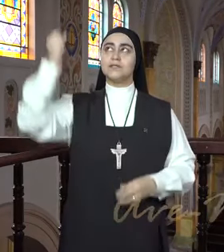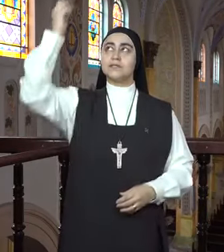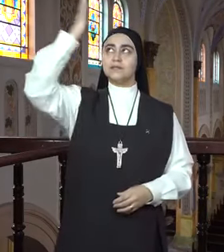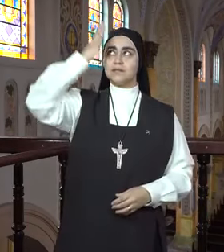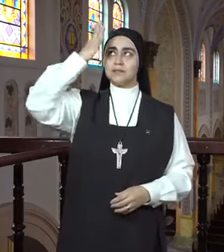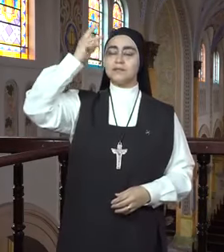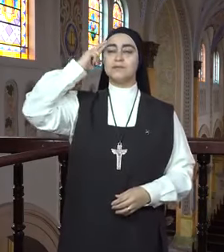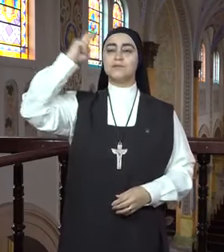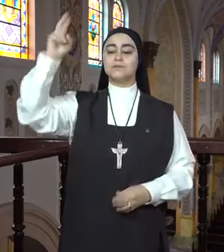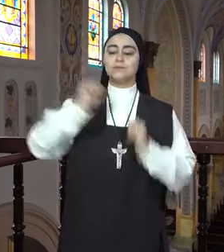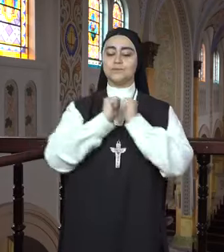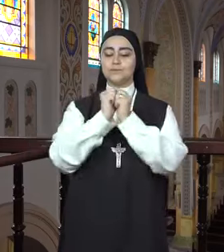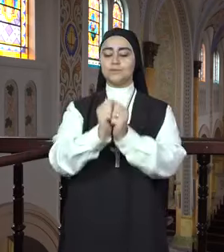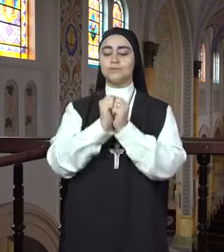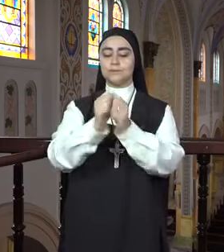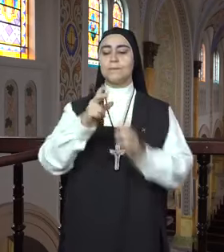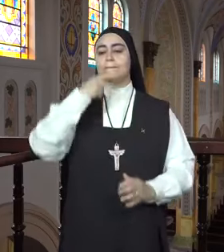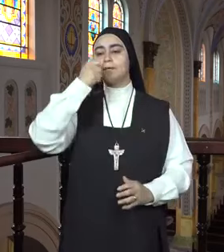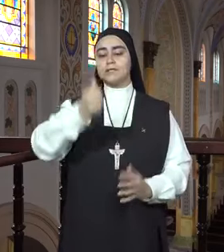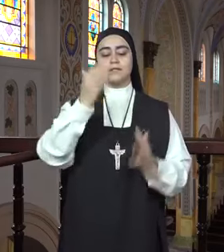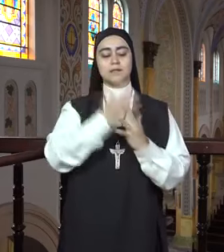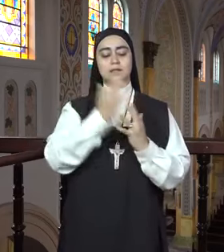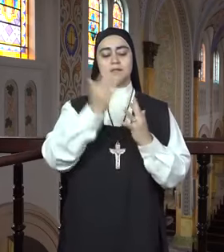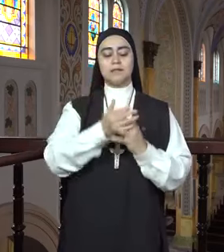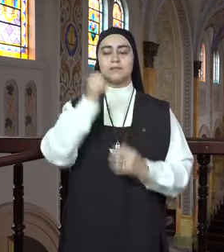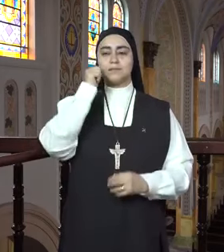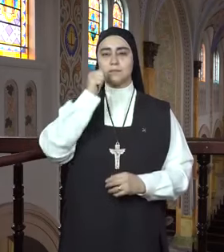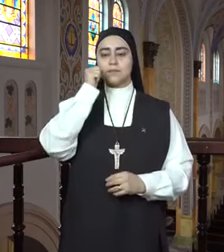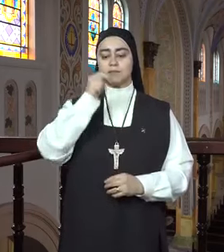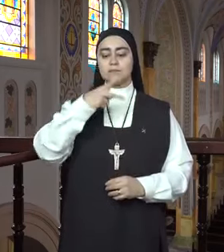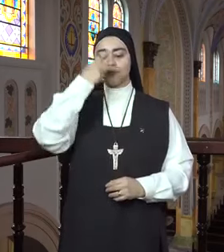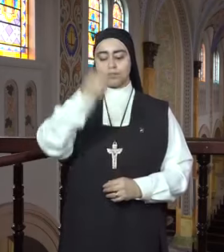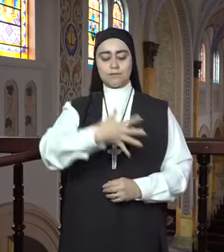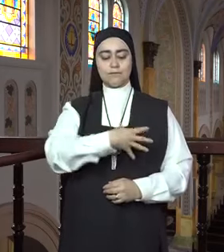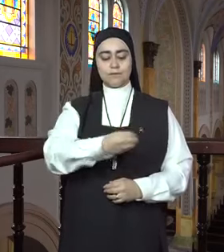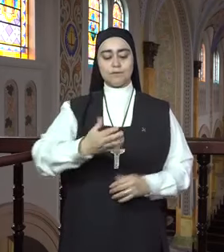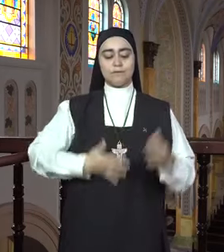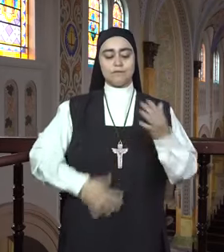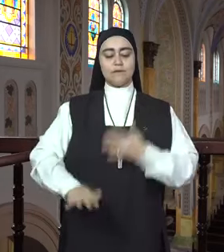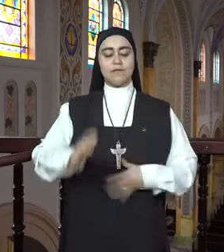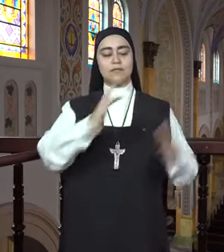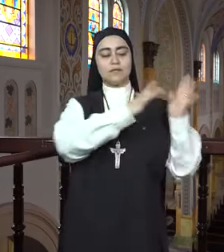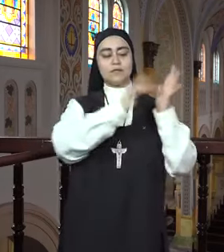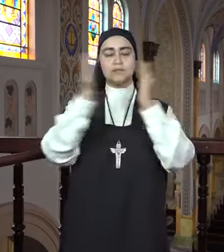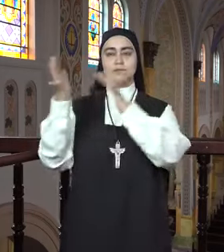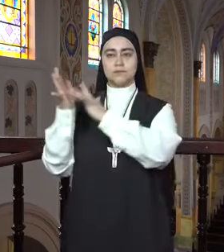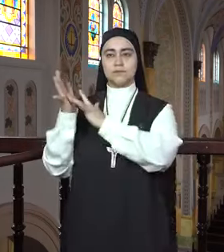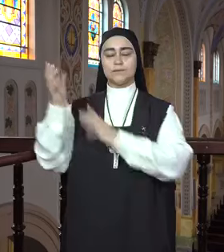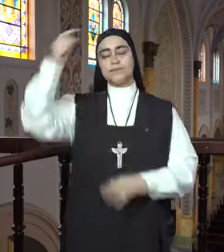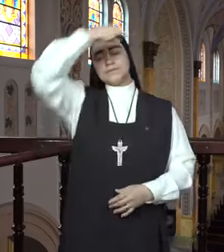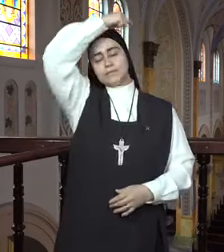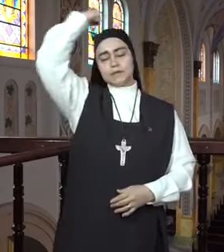convosco. Bendita sois vós entre as mulheres, e bendito é o fruto do vosso ventre, Jesus.